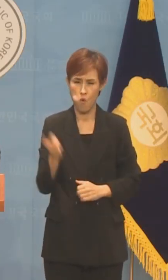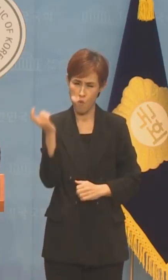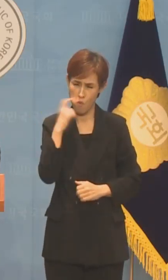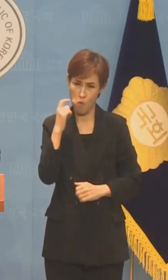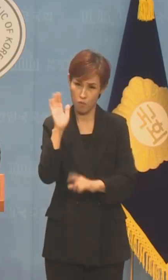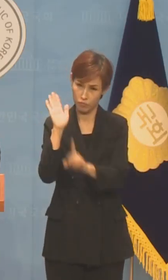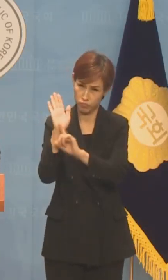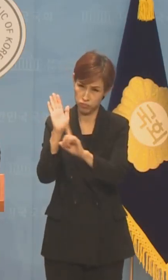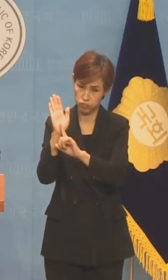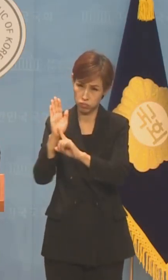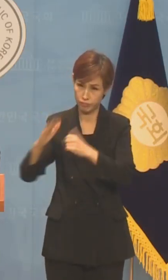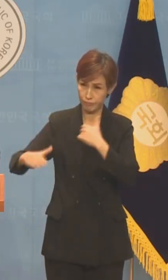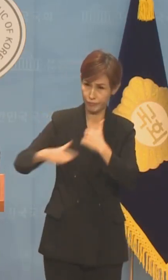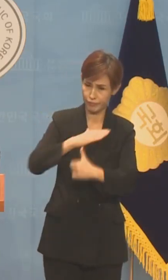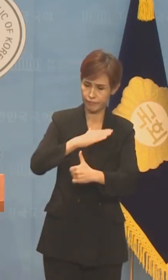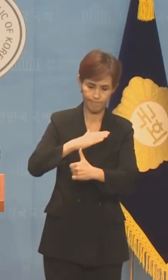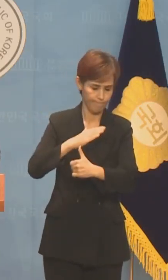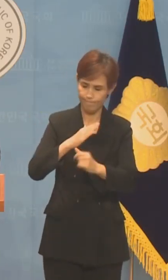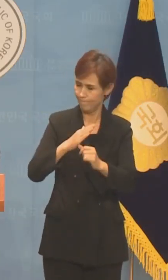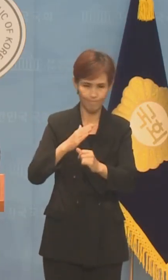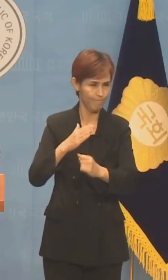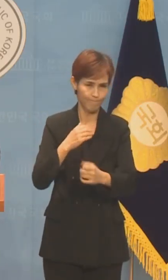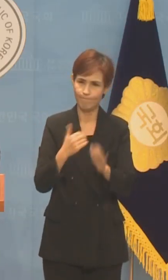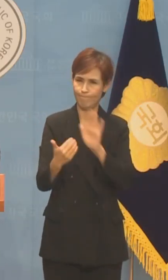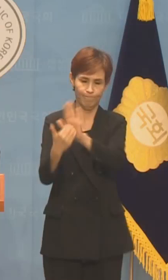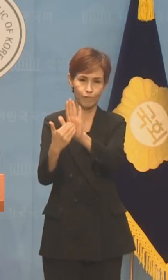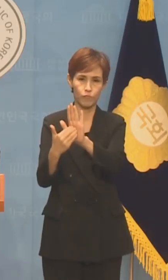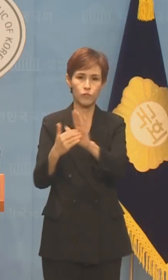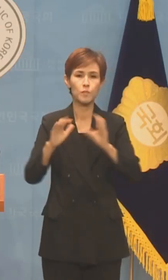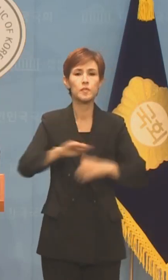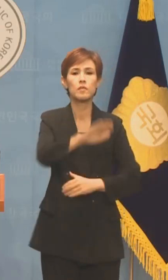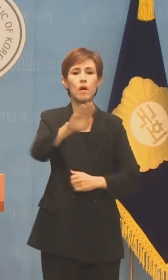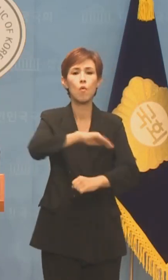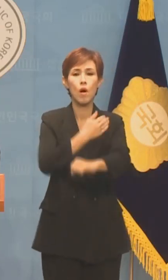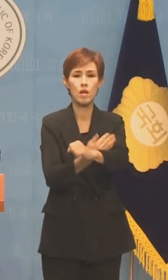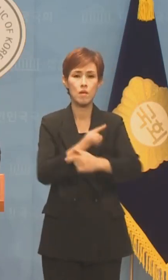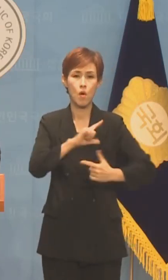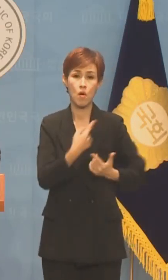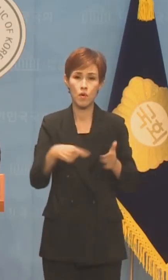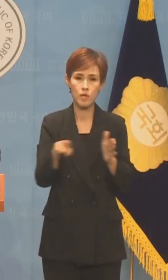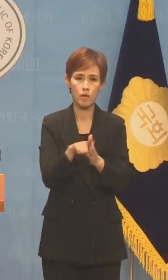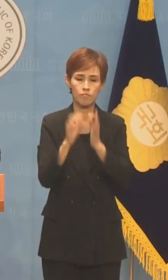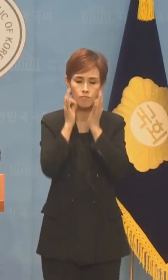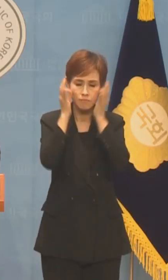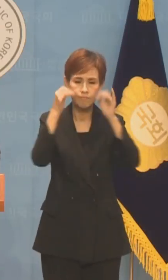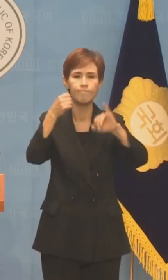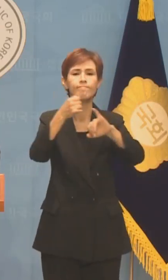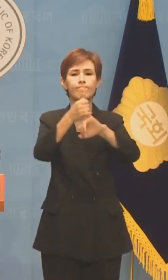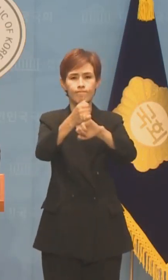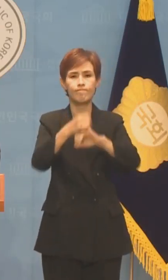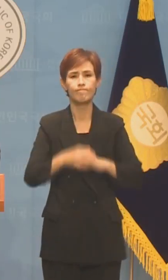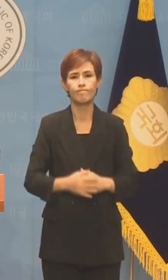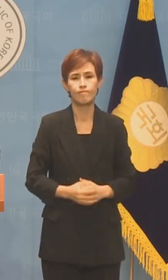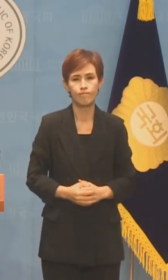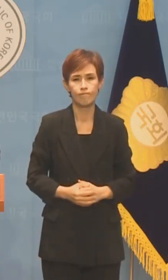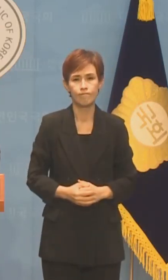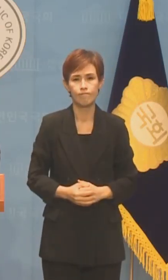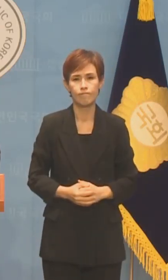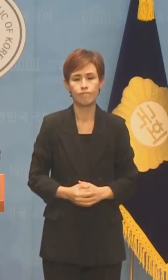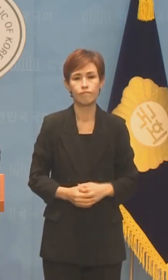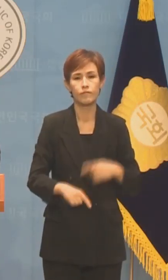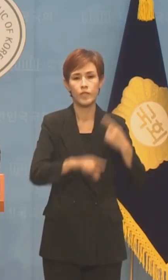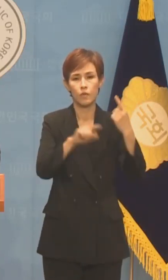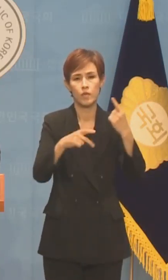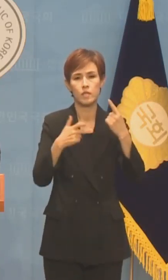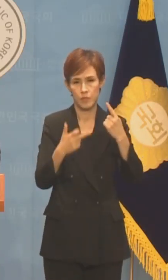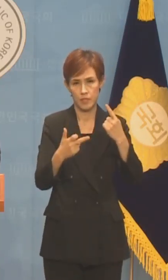허위사실 유포와 음해에도 굴하지 않고 국민의 권리와 명예를 지키는 데에 전략을 다하겠습니다. 2025년